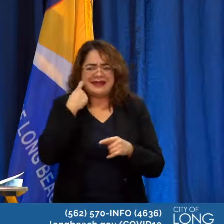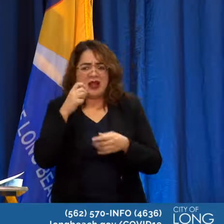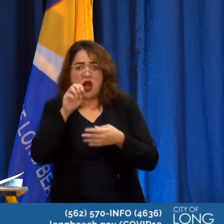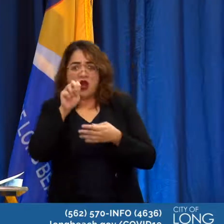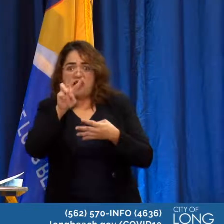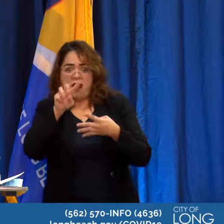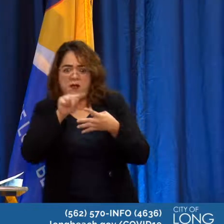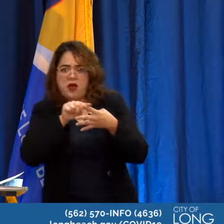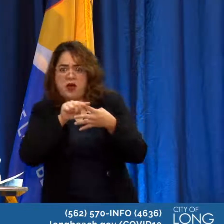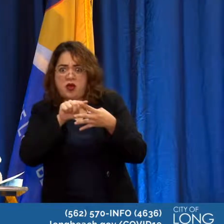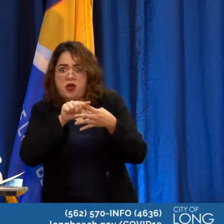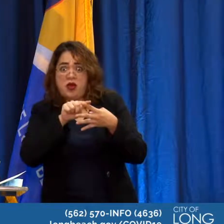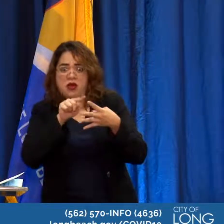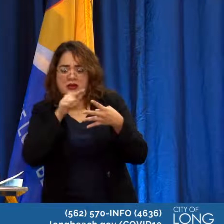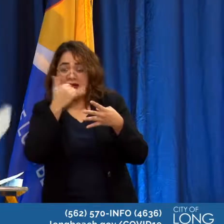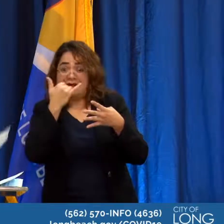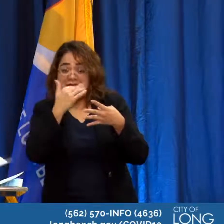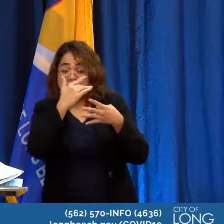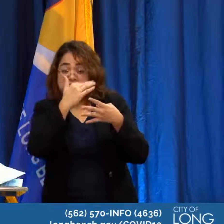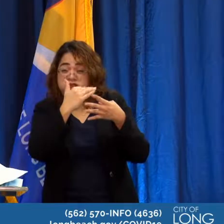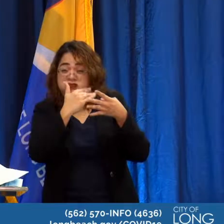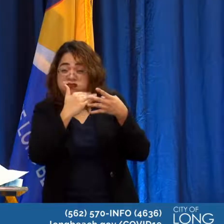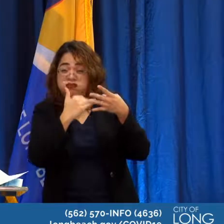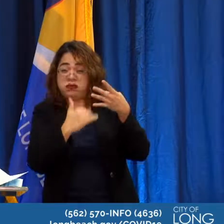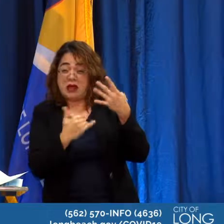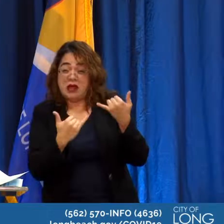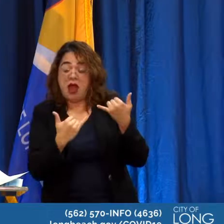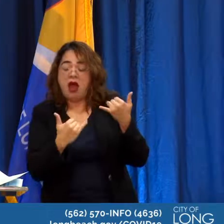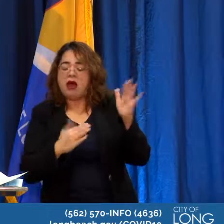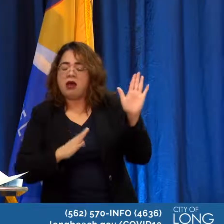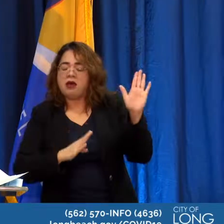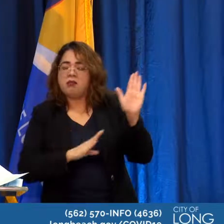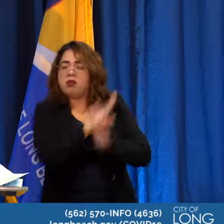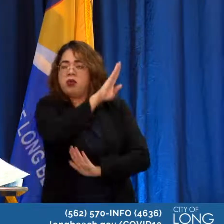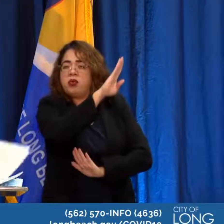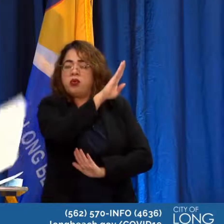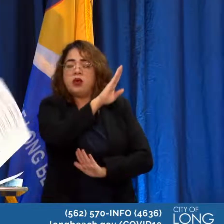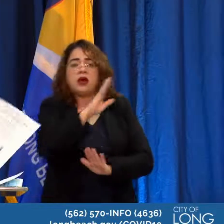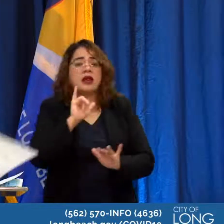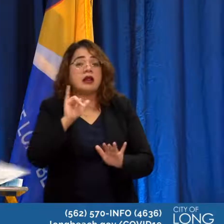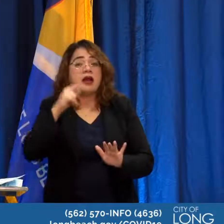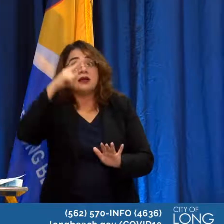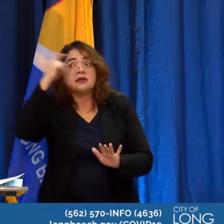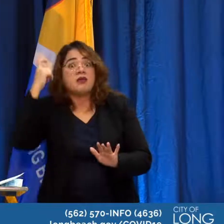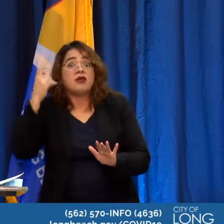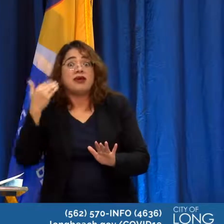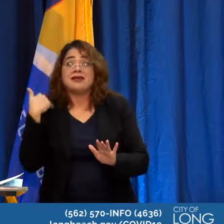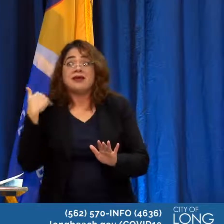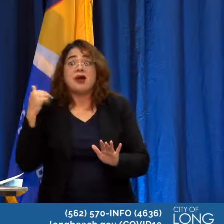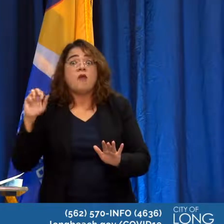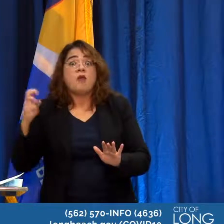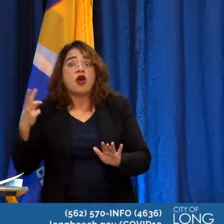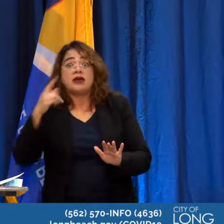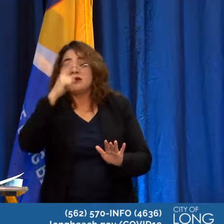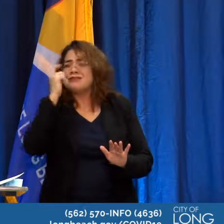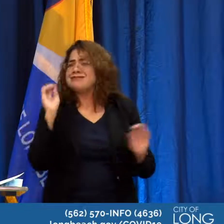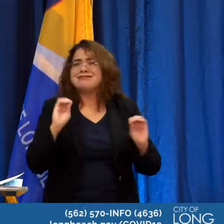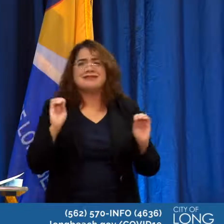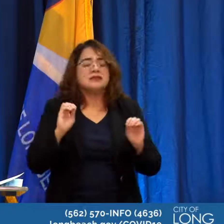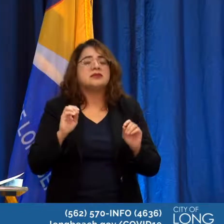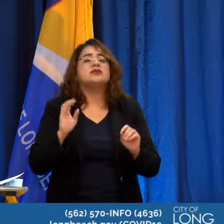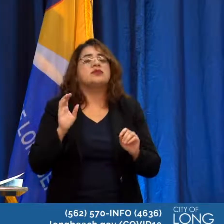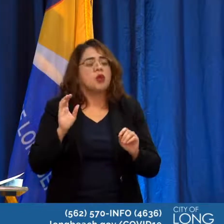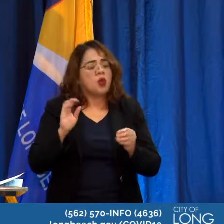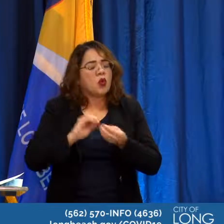La imagen que mostró con Kelly Colopy, que son los nuevos casos por día reportados, según la fecha,